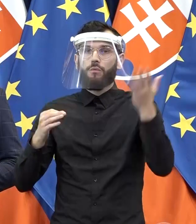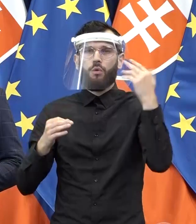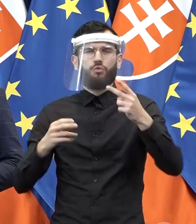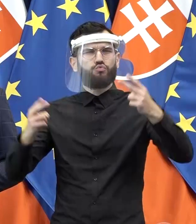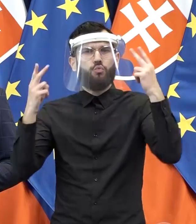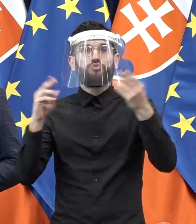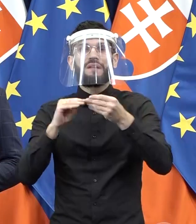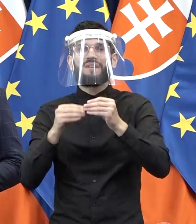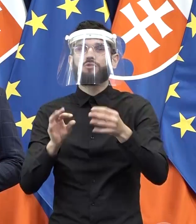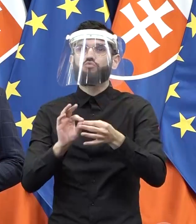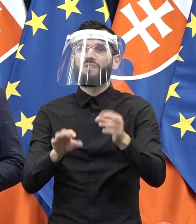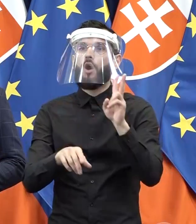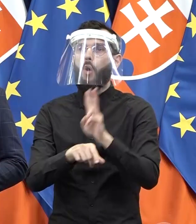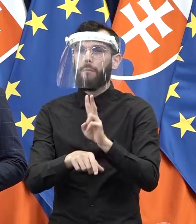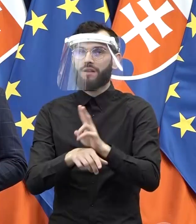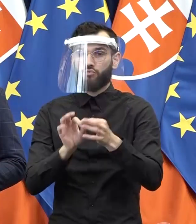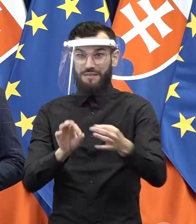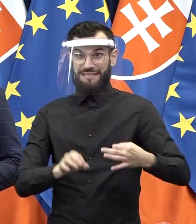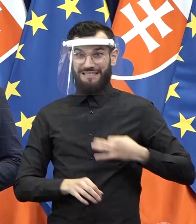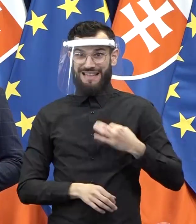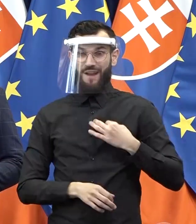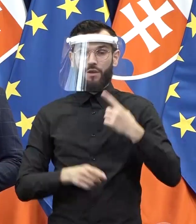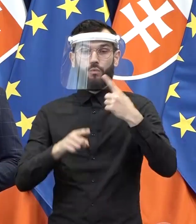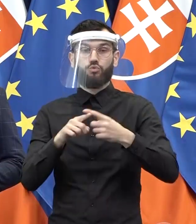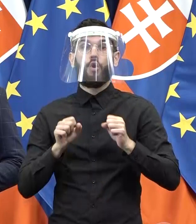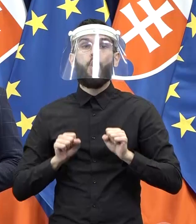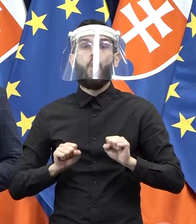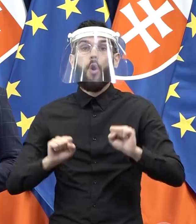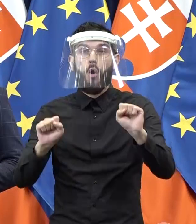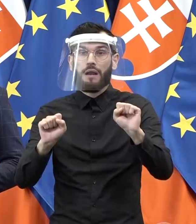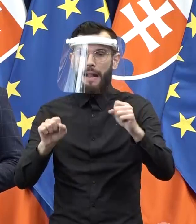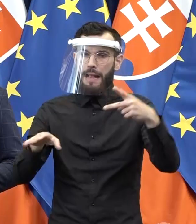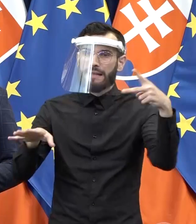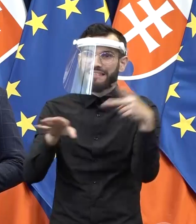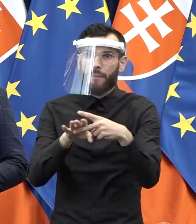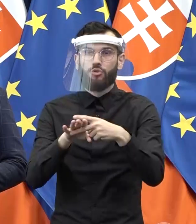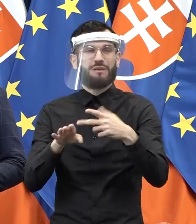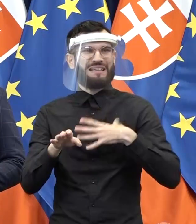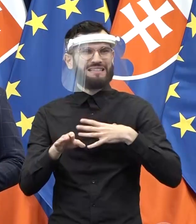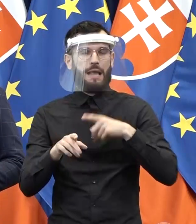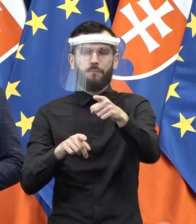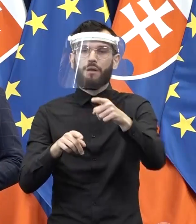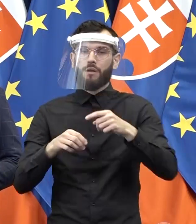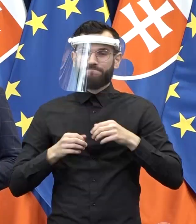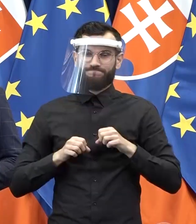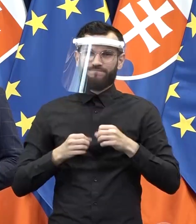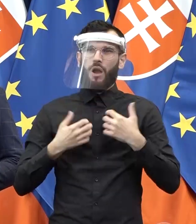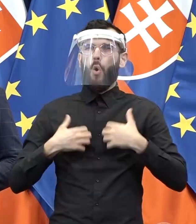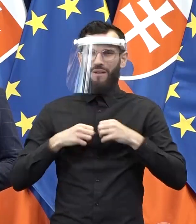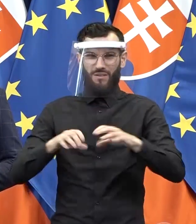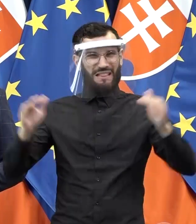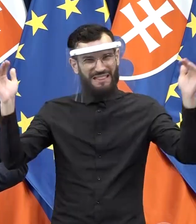najdôležitejších opatreniach, ktoré sa týkajú zdravia a ochrany a zabezpečeniu, aby sa tá nákaza čo najmenej šírila.